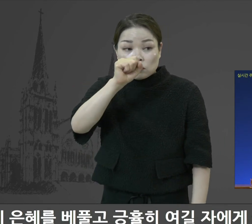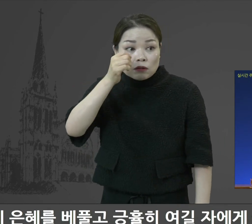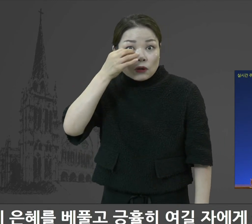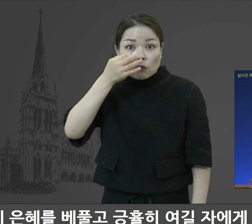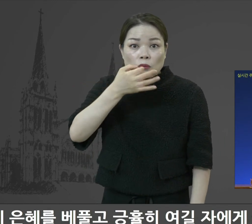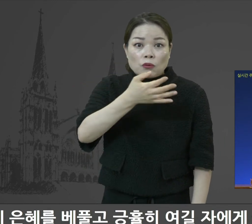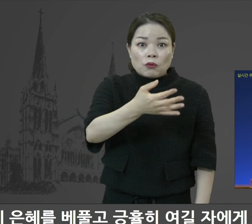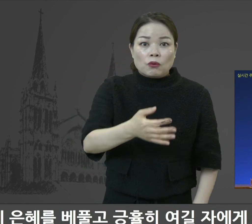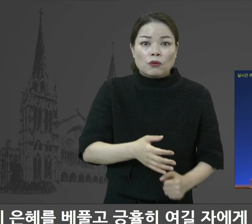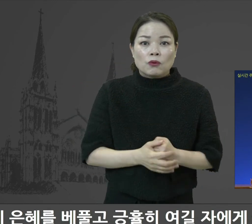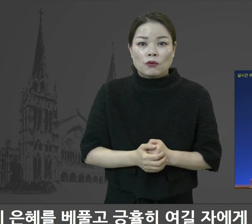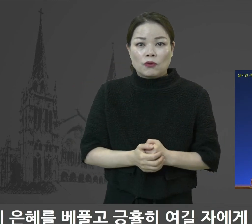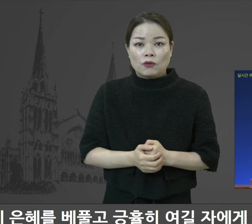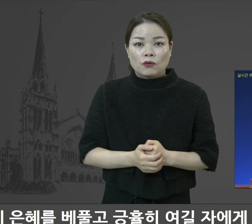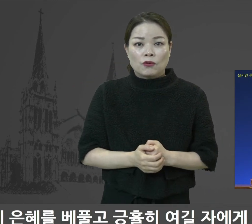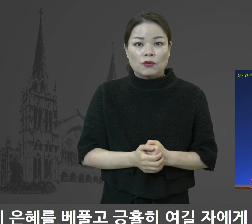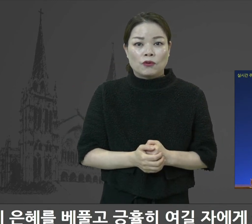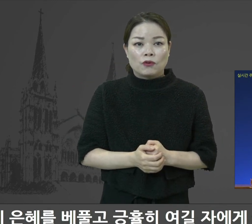보여주십니다.